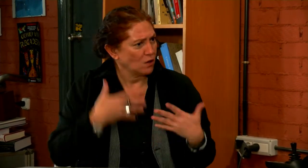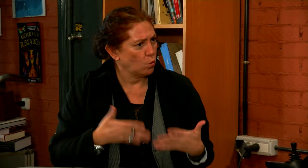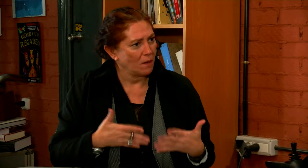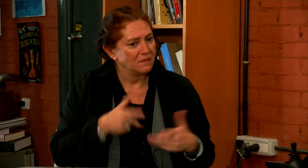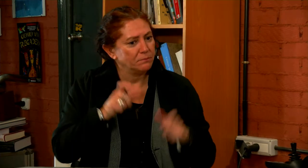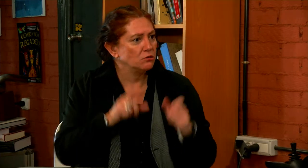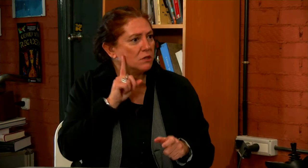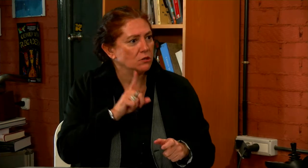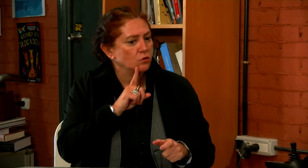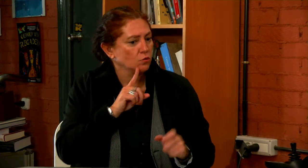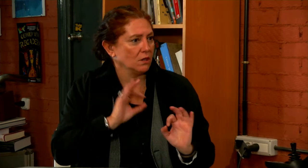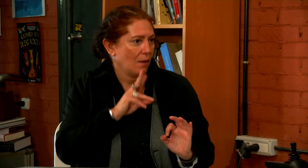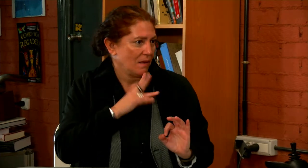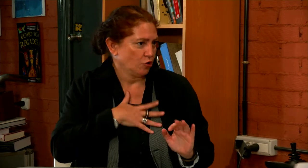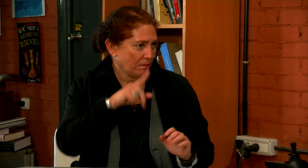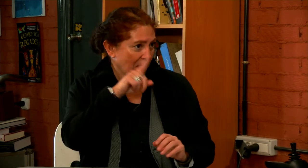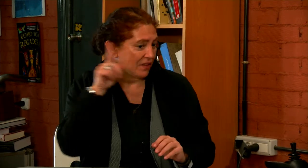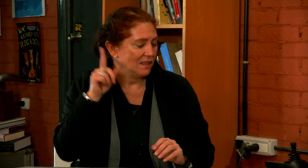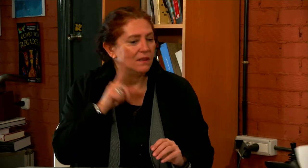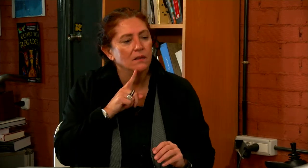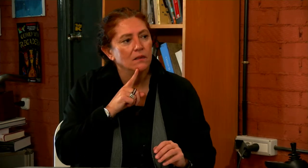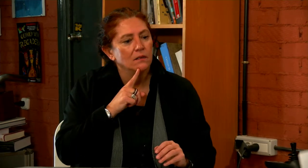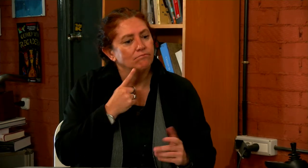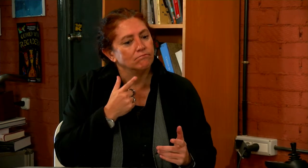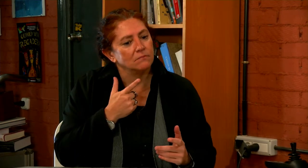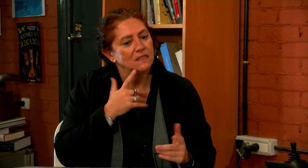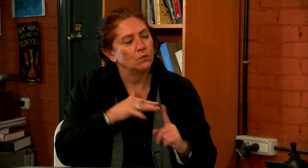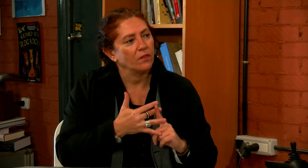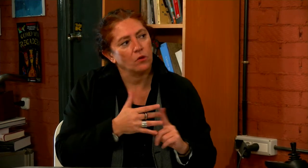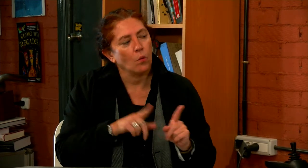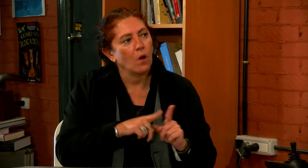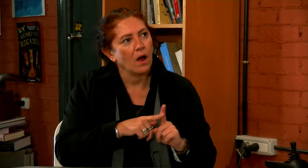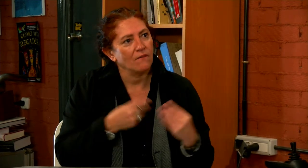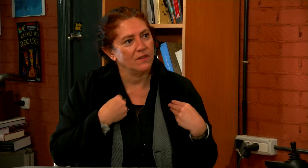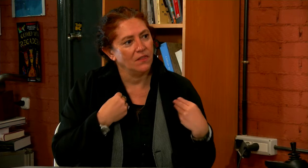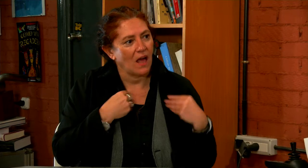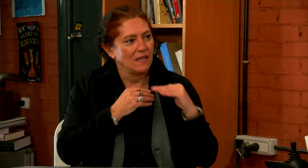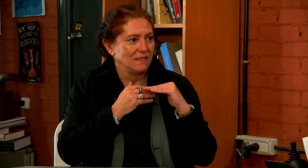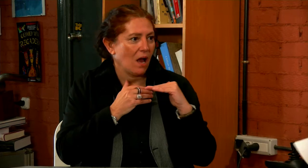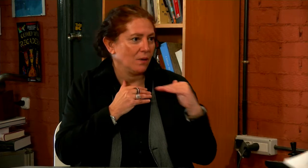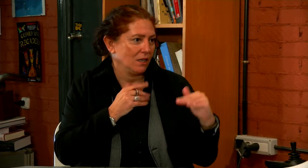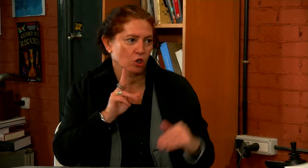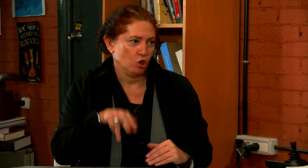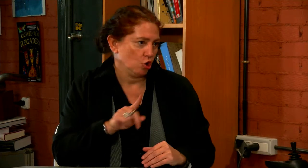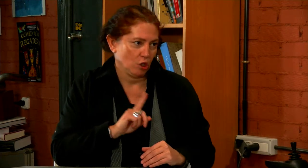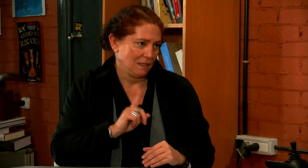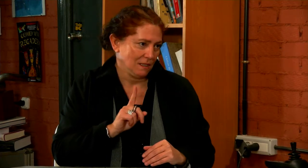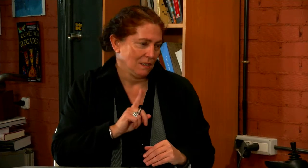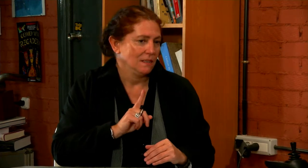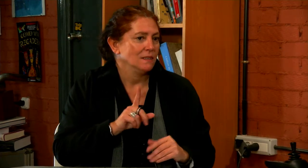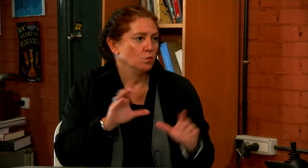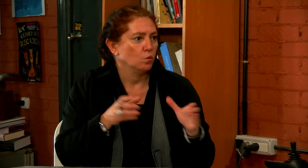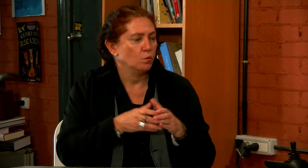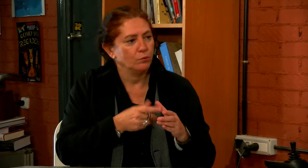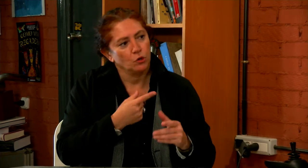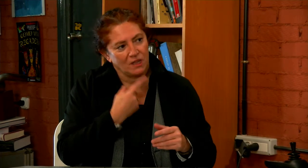aquí. Ahora mismo en la Comunidad de Madrid, nuestra situación, hablo en concreto de nuestra comunidad, estamos más o menos,